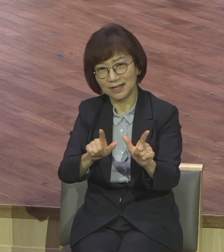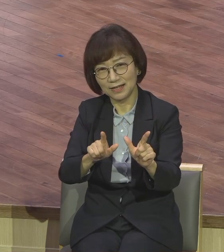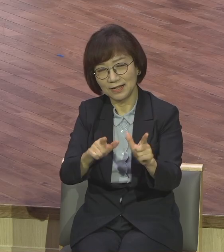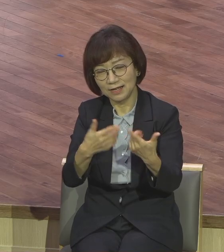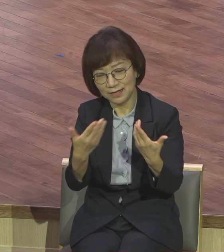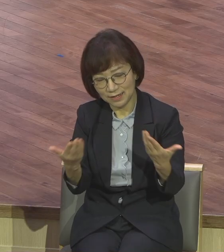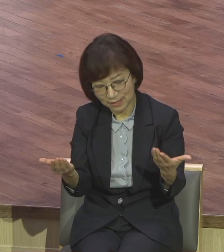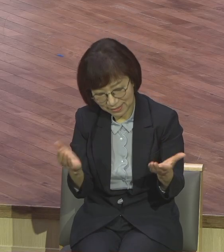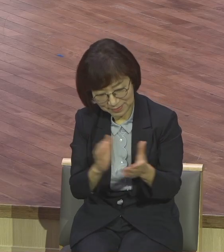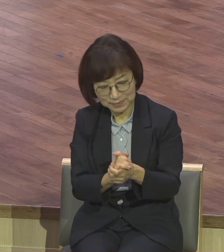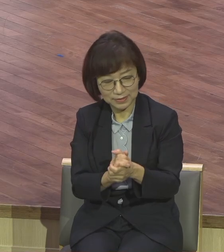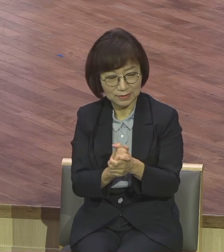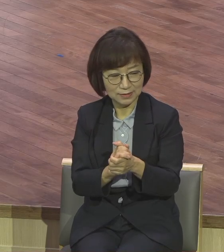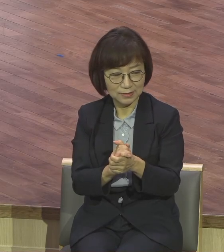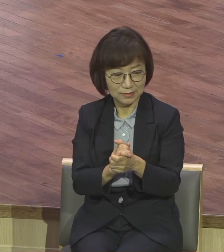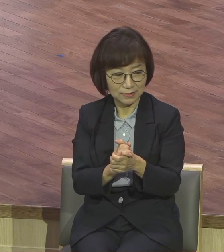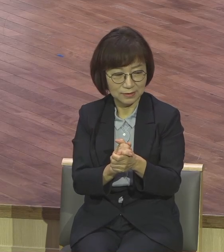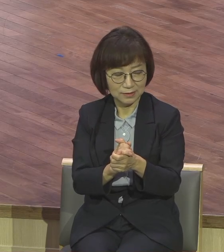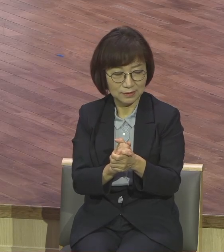아멘.